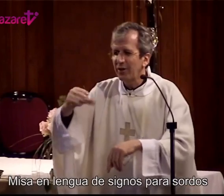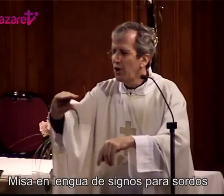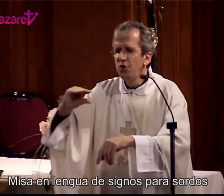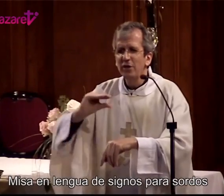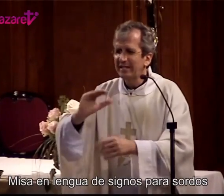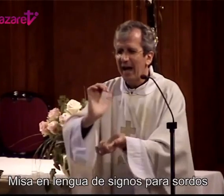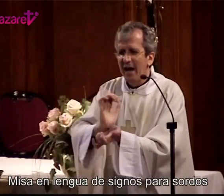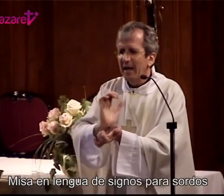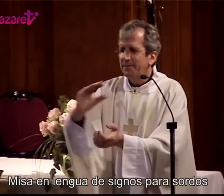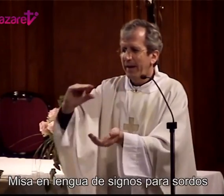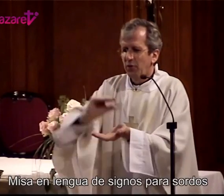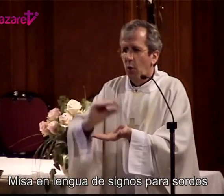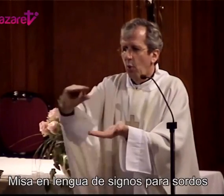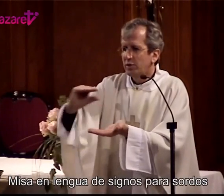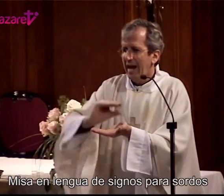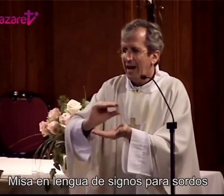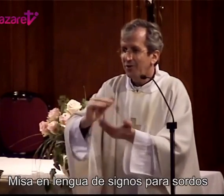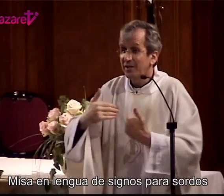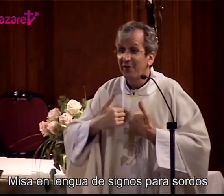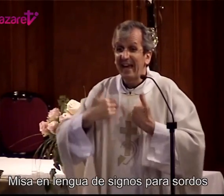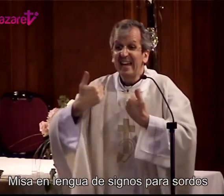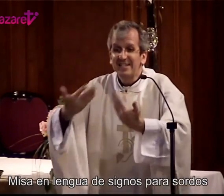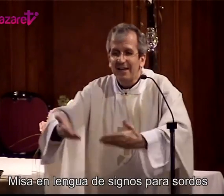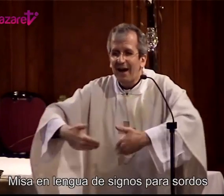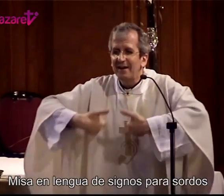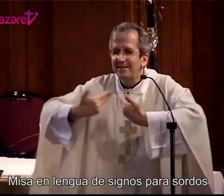no está esperando un salario, sino que se da